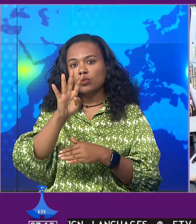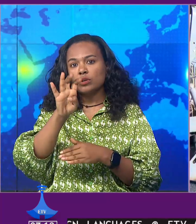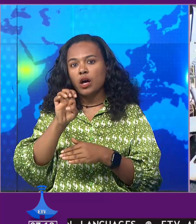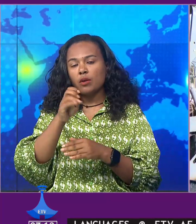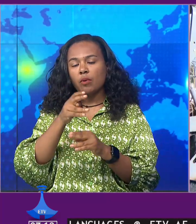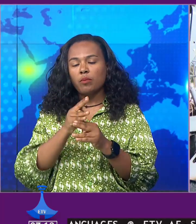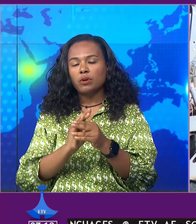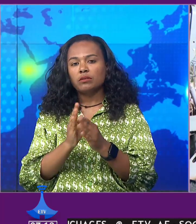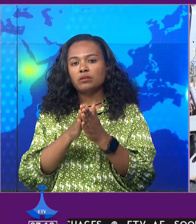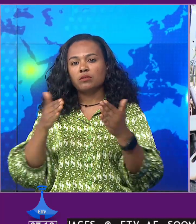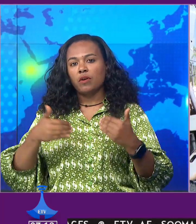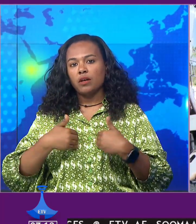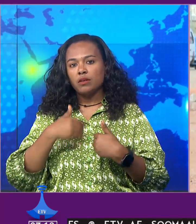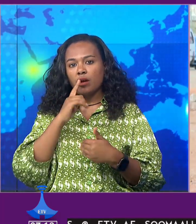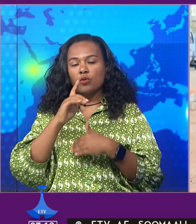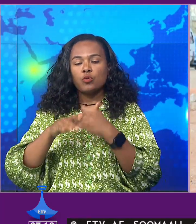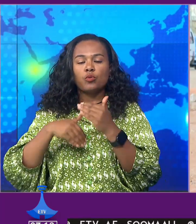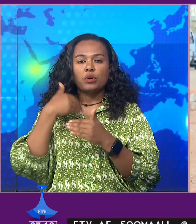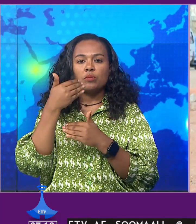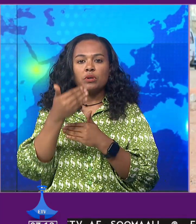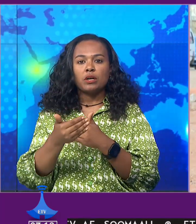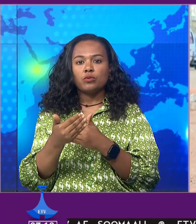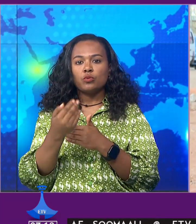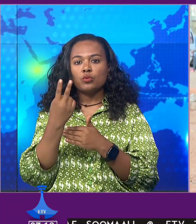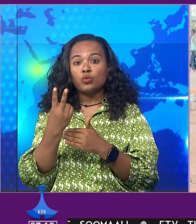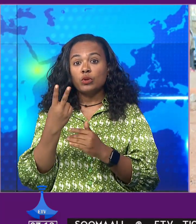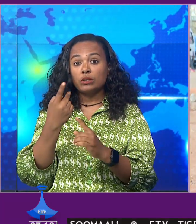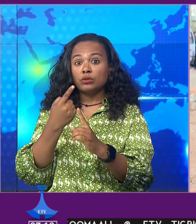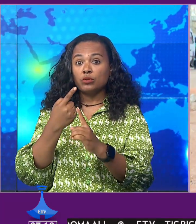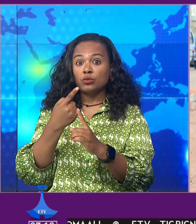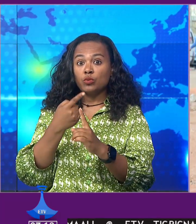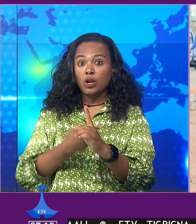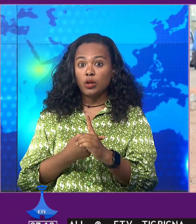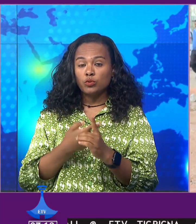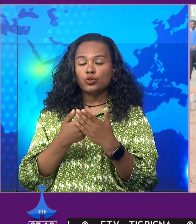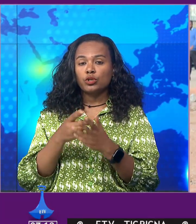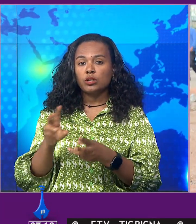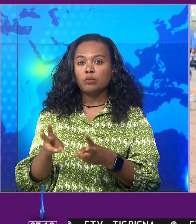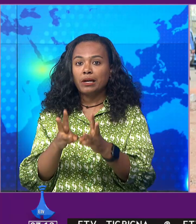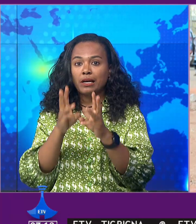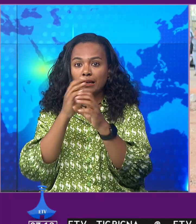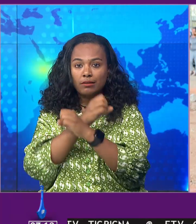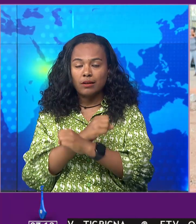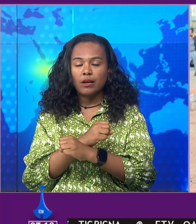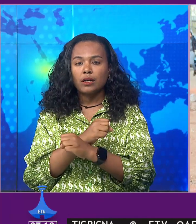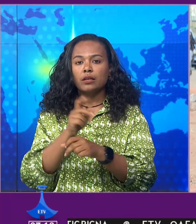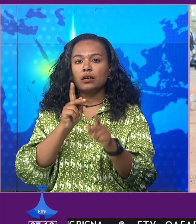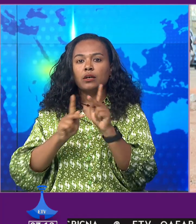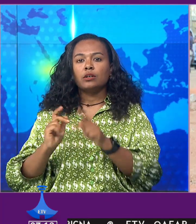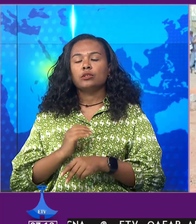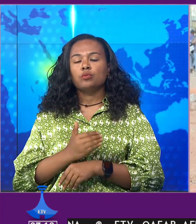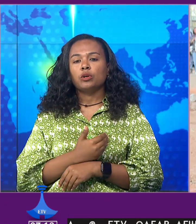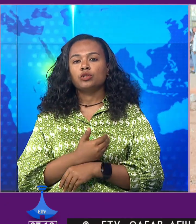ስፋት ያለው ነው። በሚቀጥሉት 2 ወራቶች ይህንን መንገድ አጠናቀን